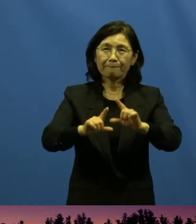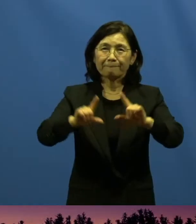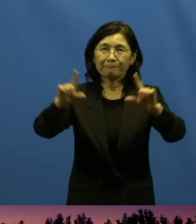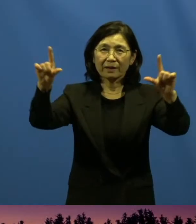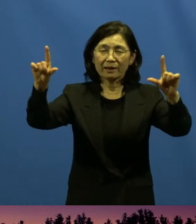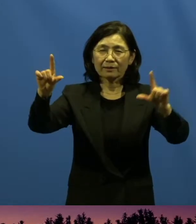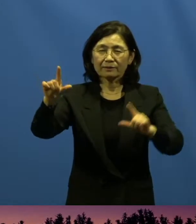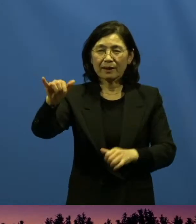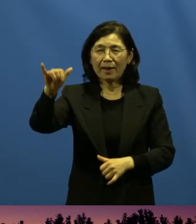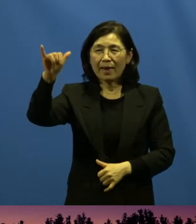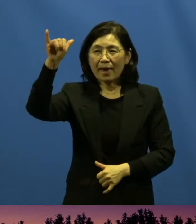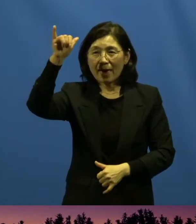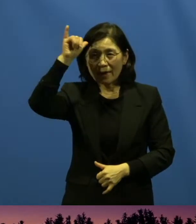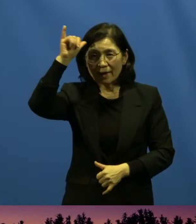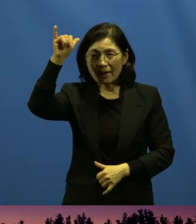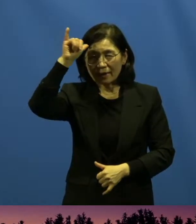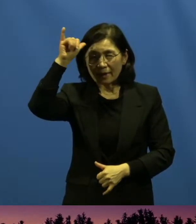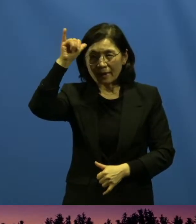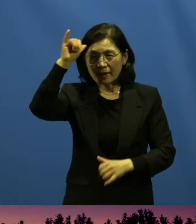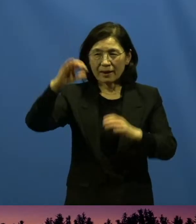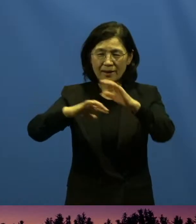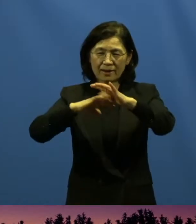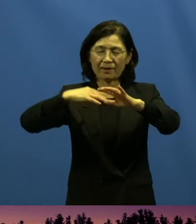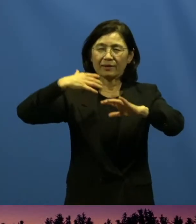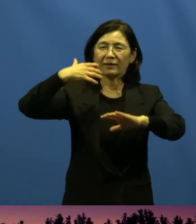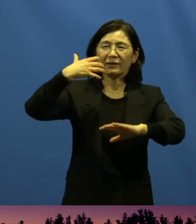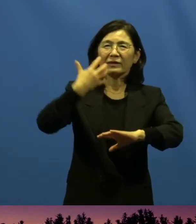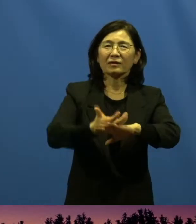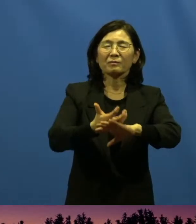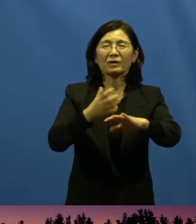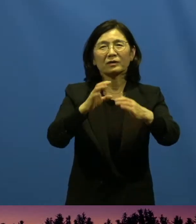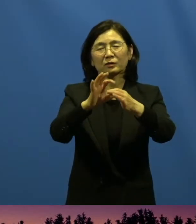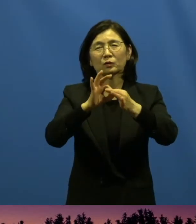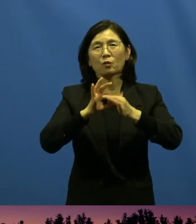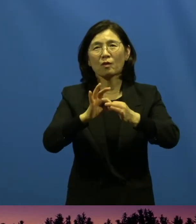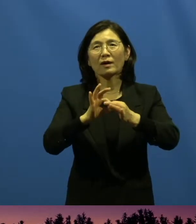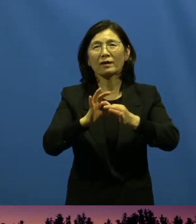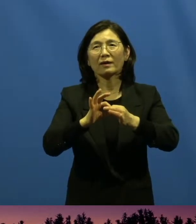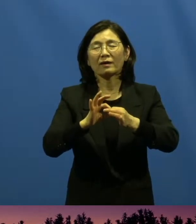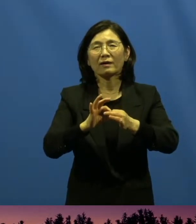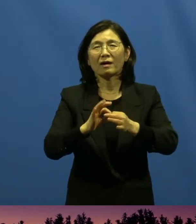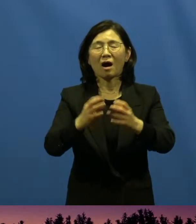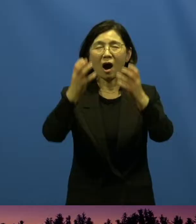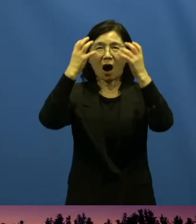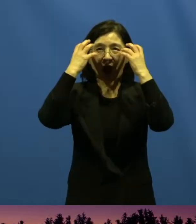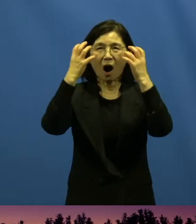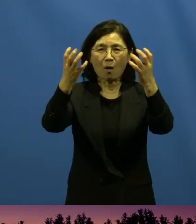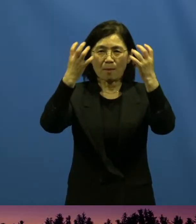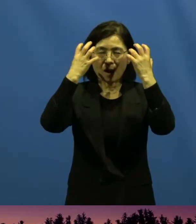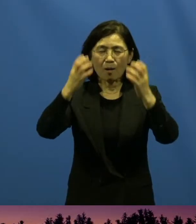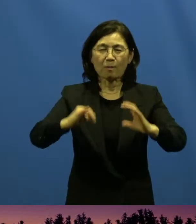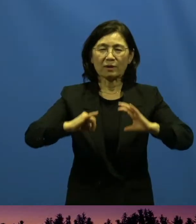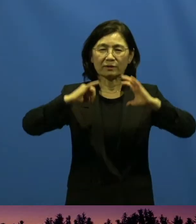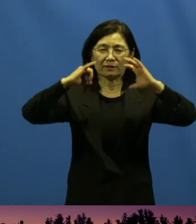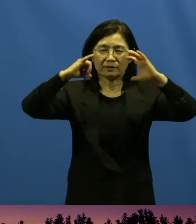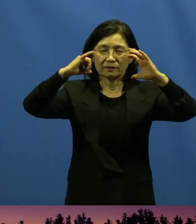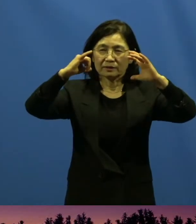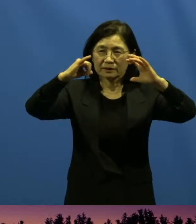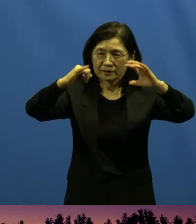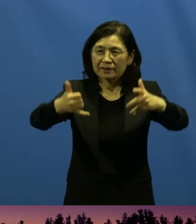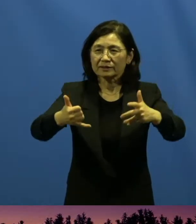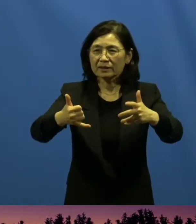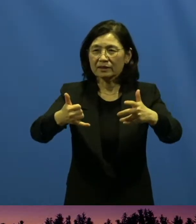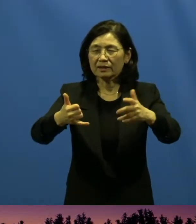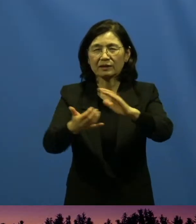AI 혁명, 챗GPT 시대를 통하여 어마어마한 세상이 뒤집어지고 몇 번 뒤집어지는